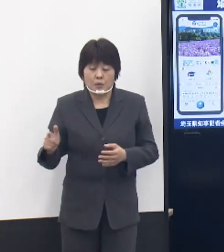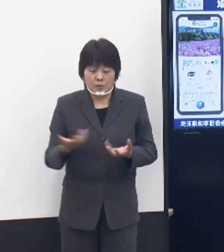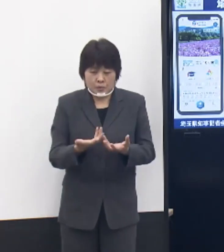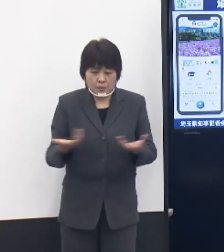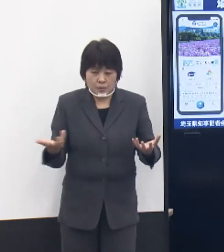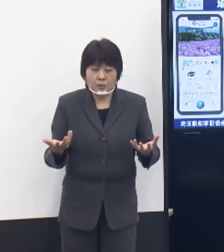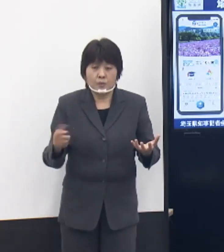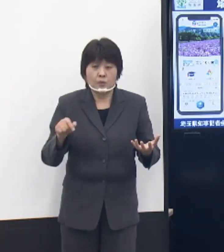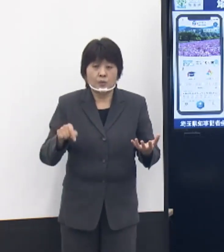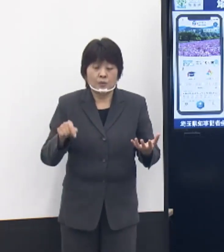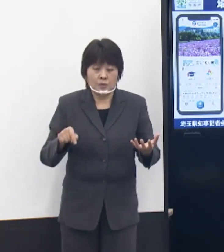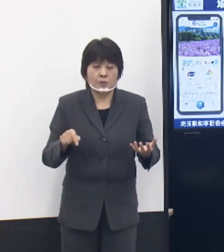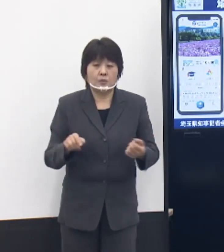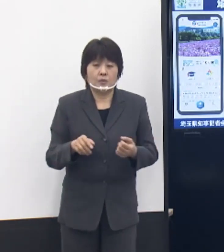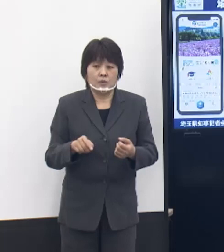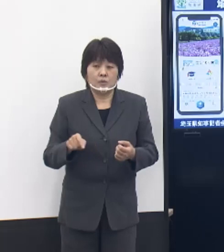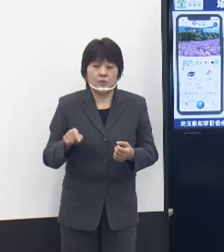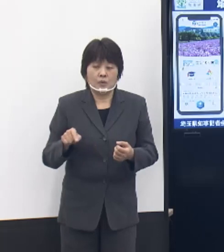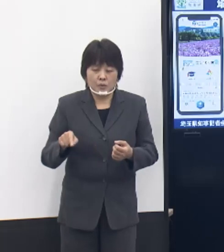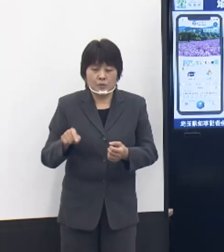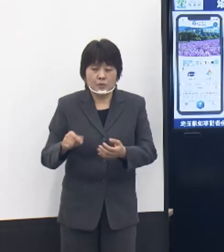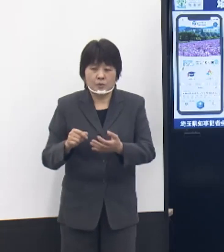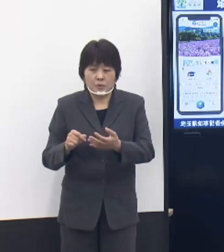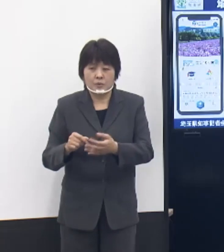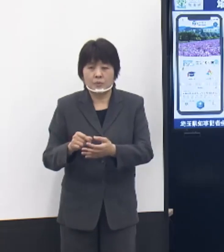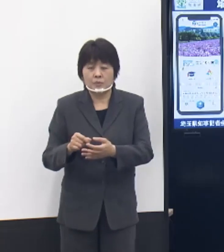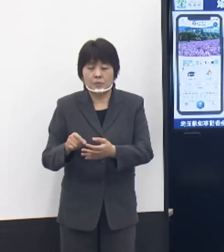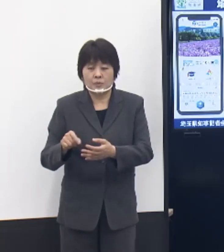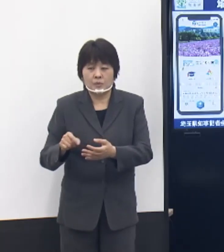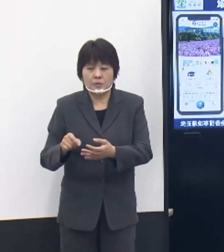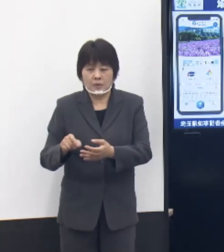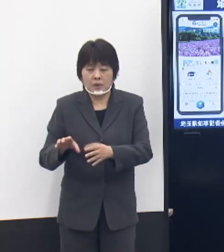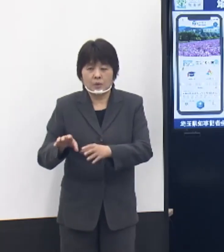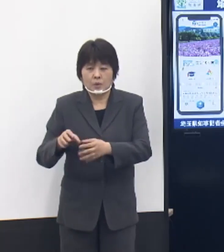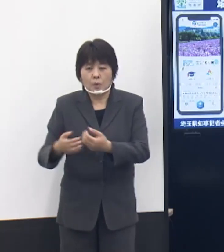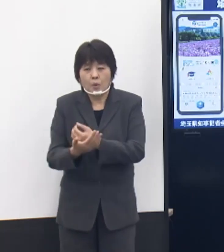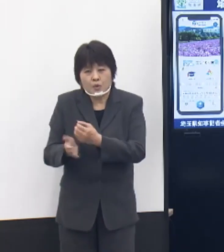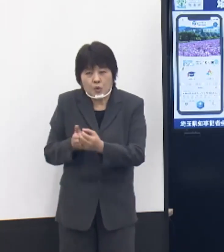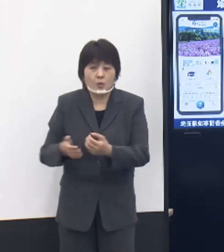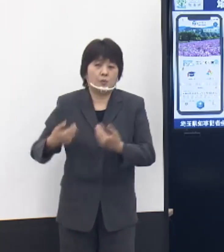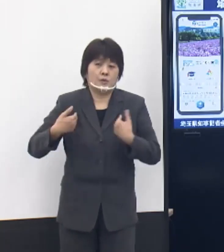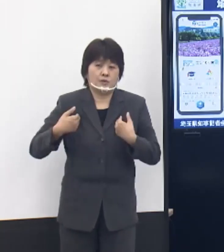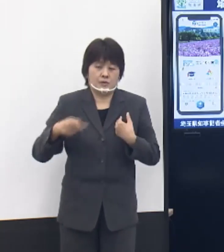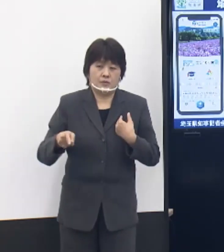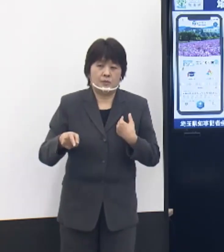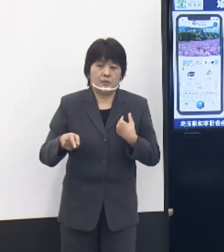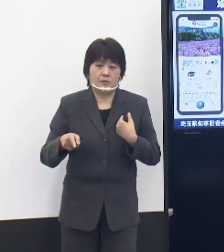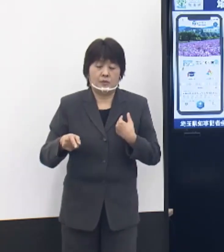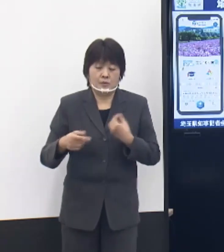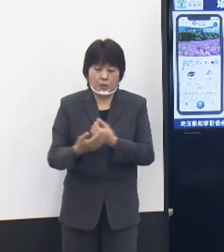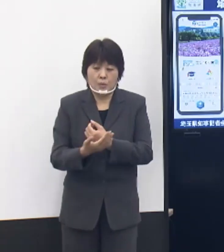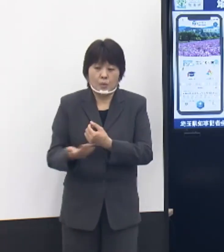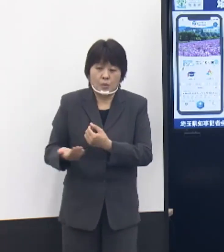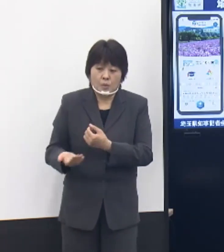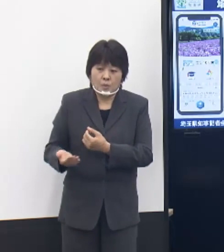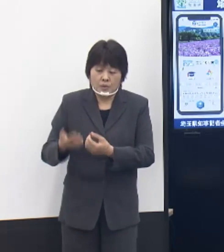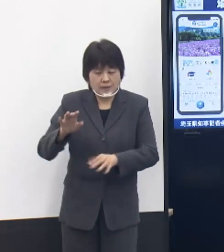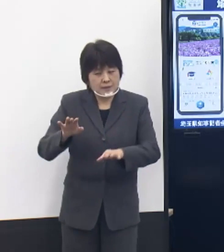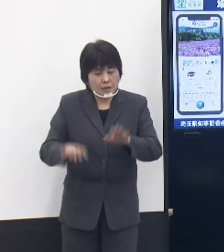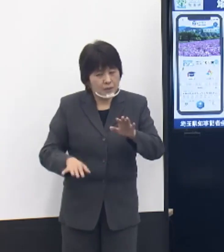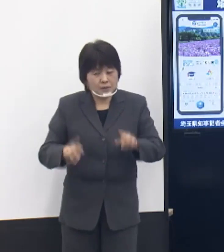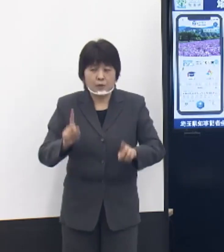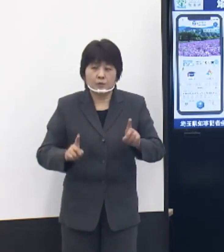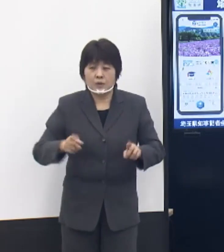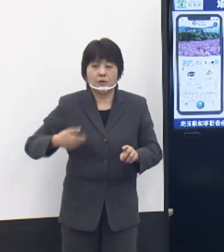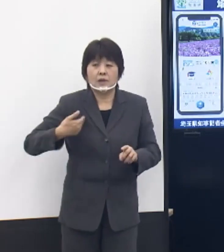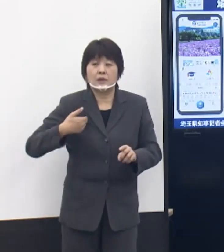会をしっかりと保障というかですね、機会ができるようにするということが、より差別かどうかは別